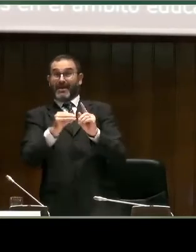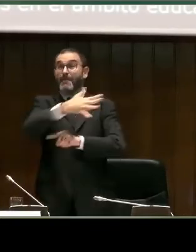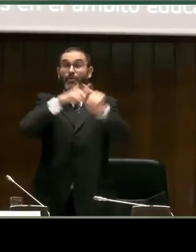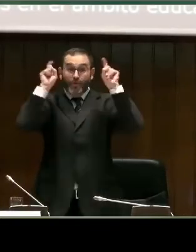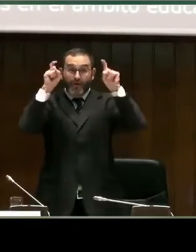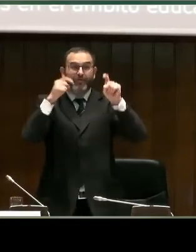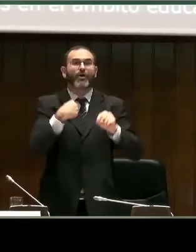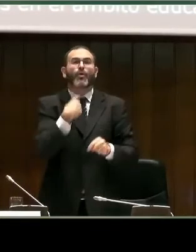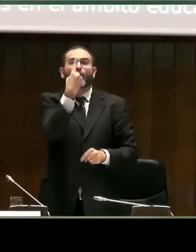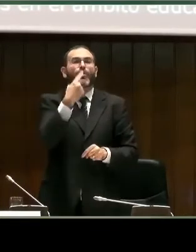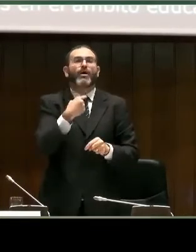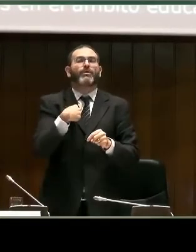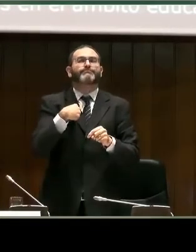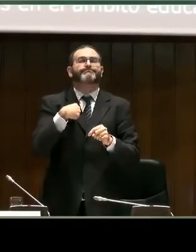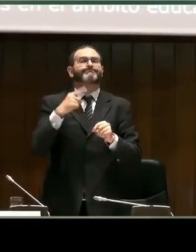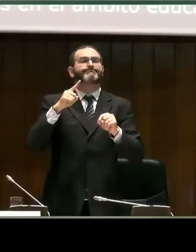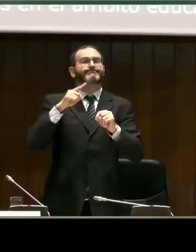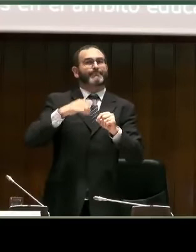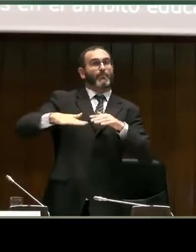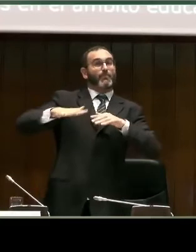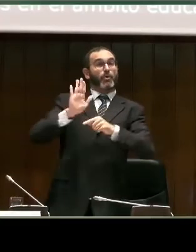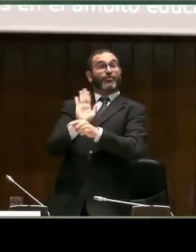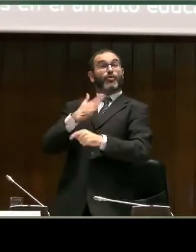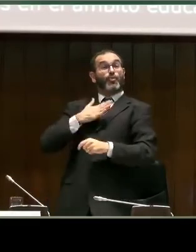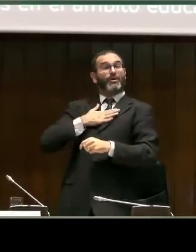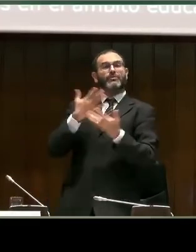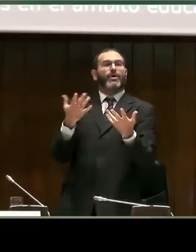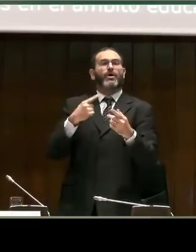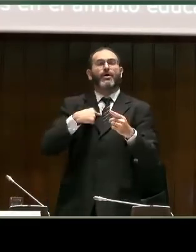nivel normativo. Por concluir, en el ámbito educativo,